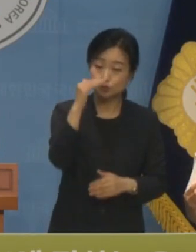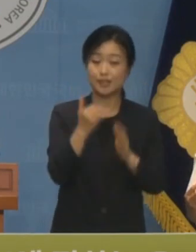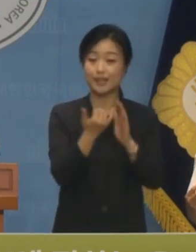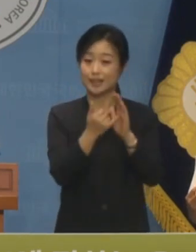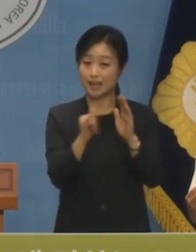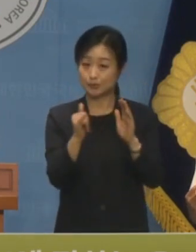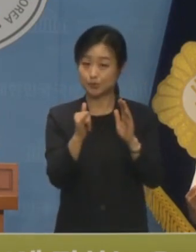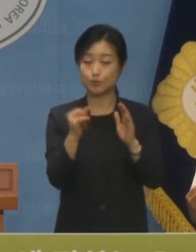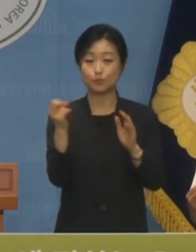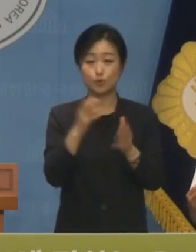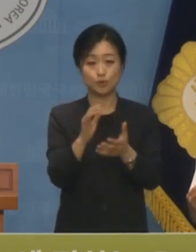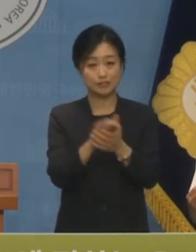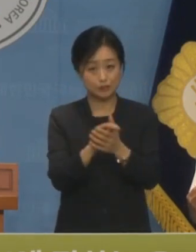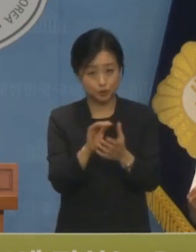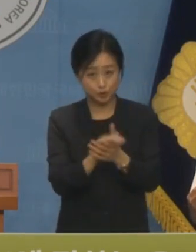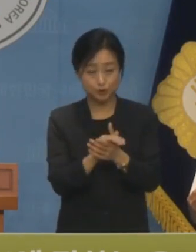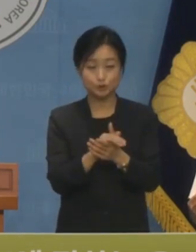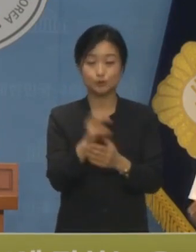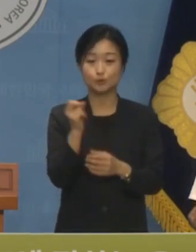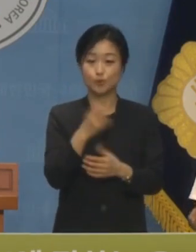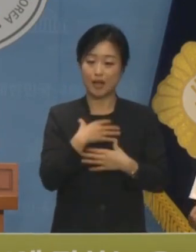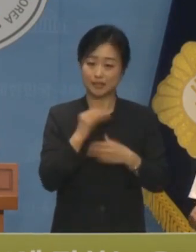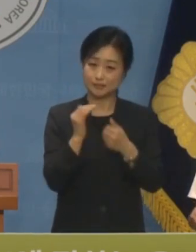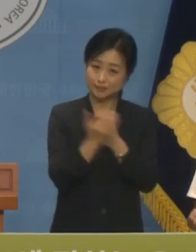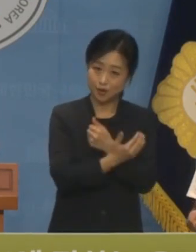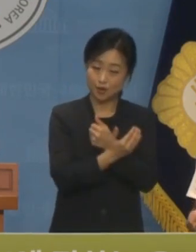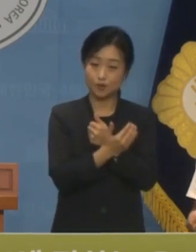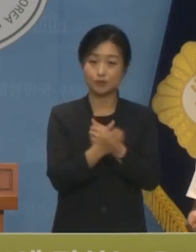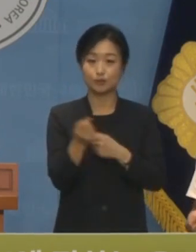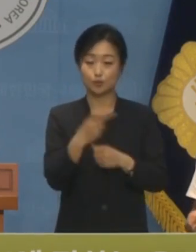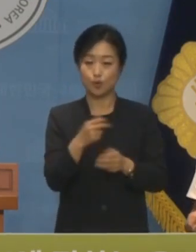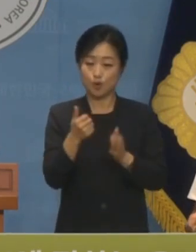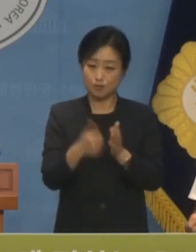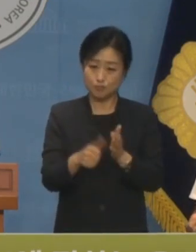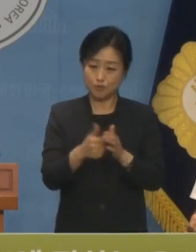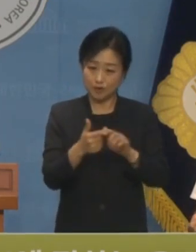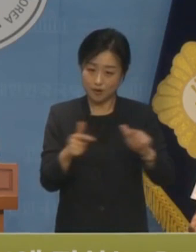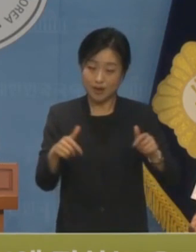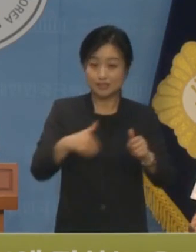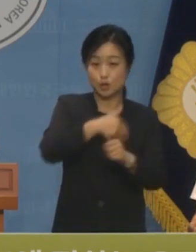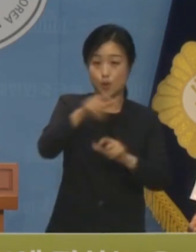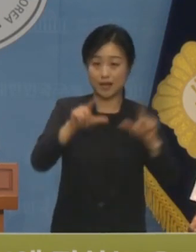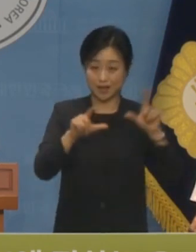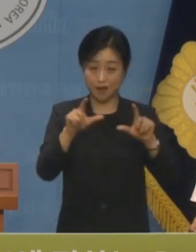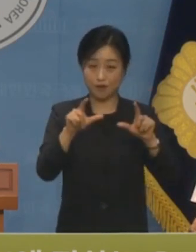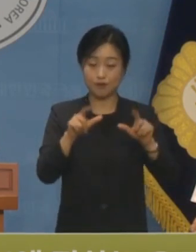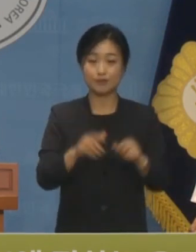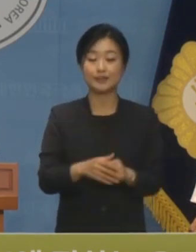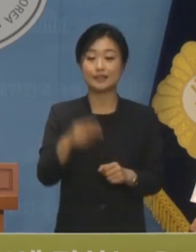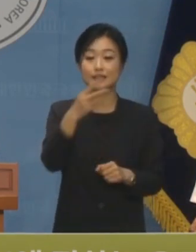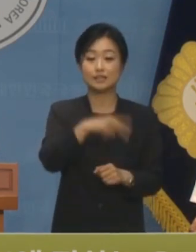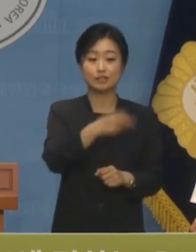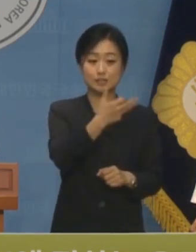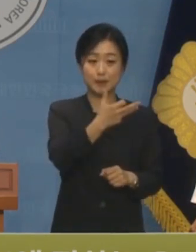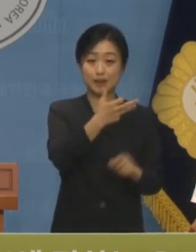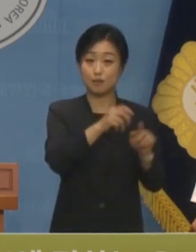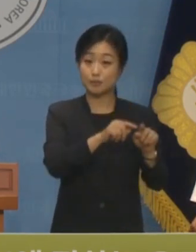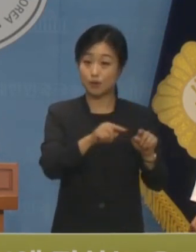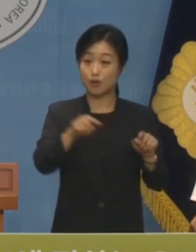가족, 친구와의 관계, 아동의 안전, 물질적 환경 등 대부분 영역이 2018년에